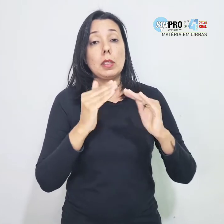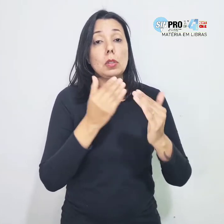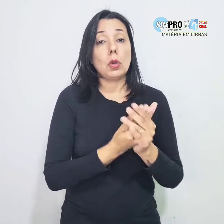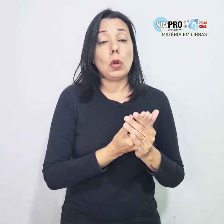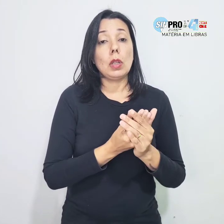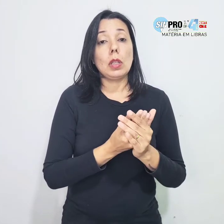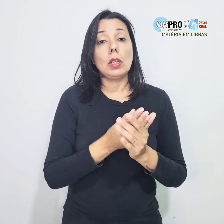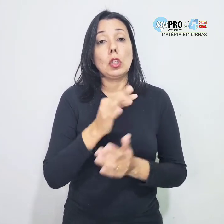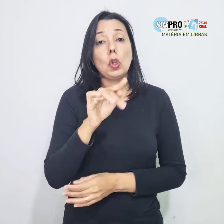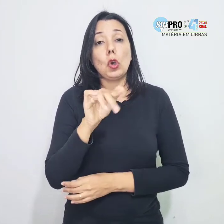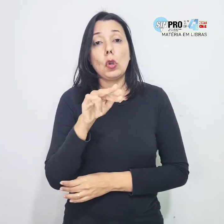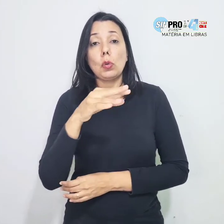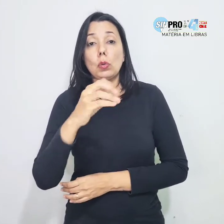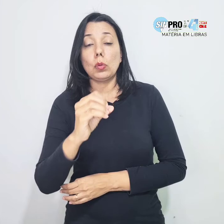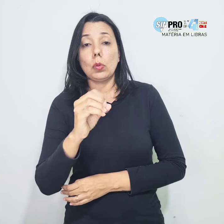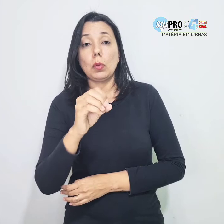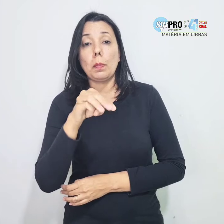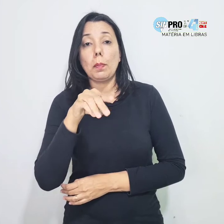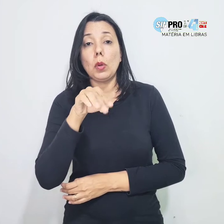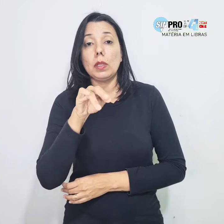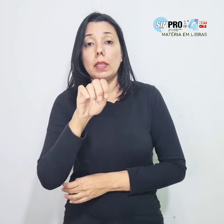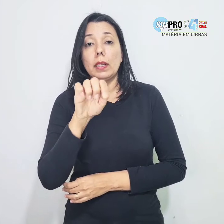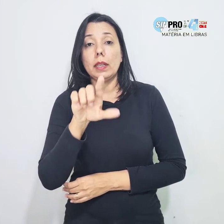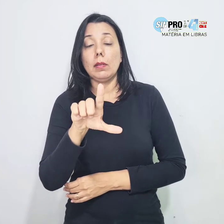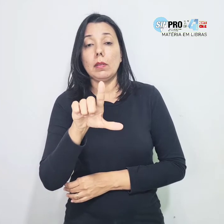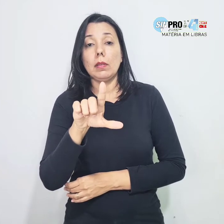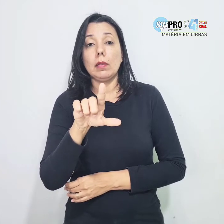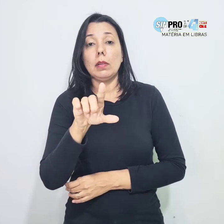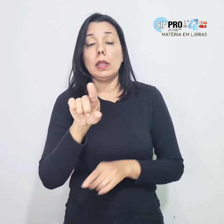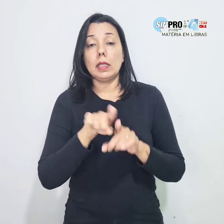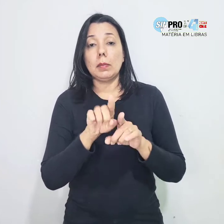Toronto, Montreal e no Texas.